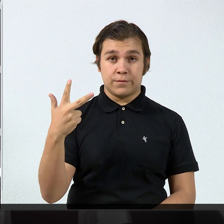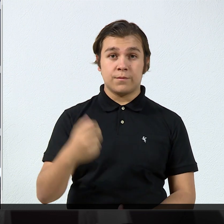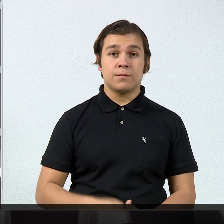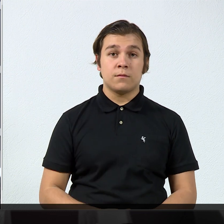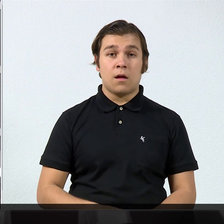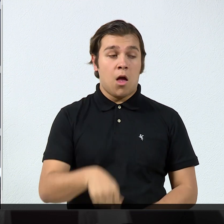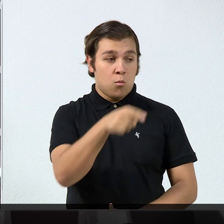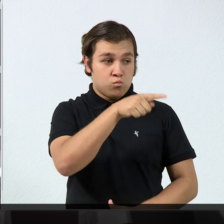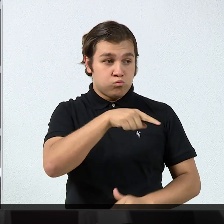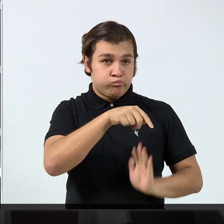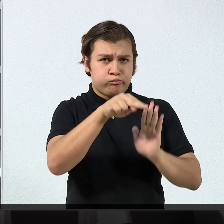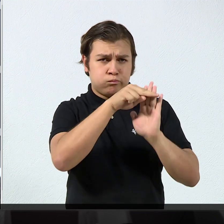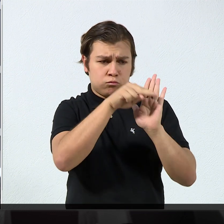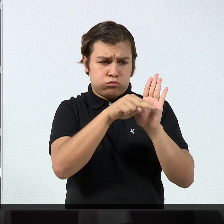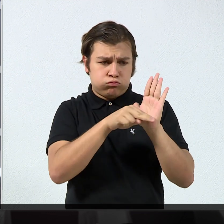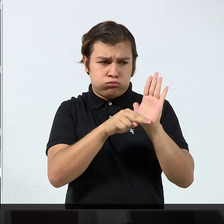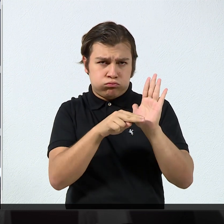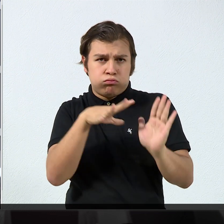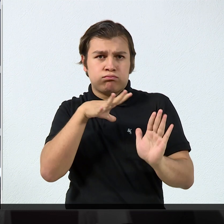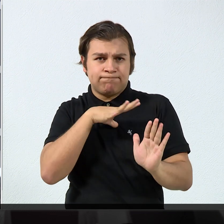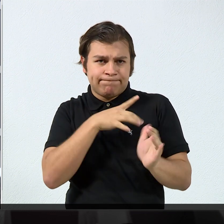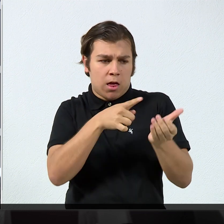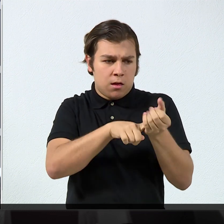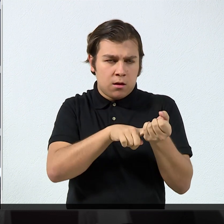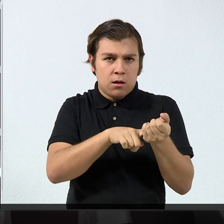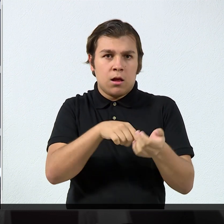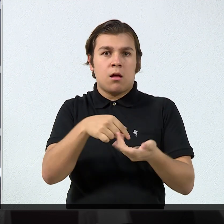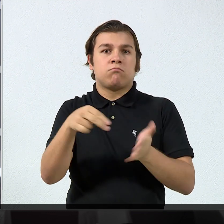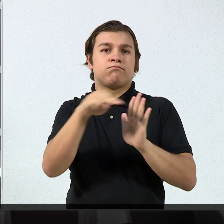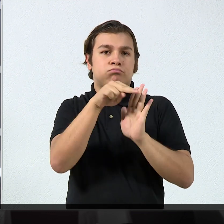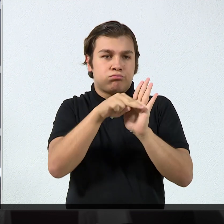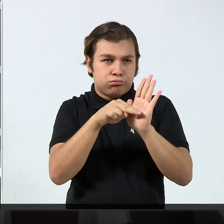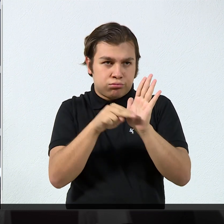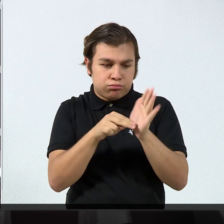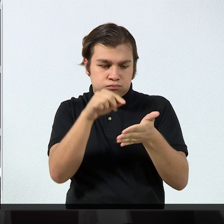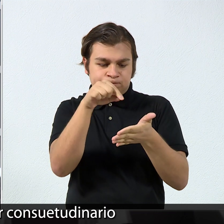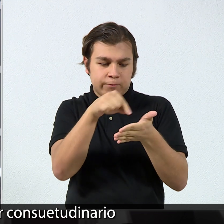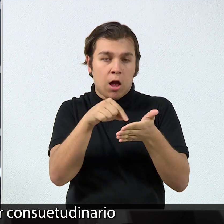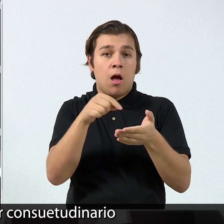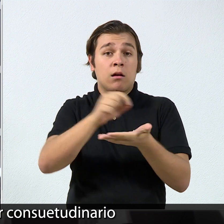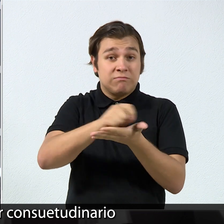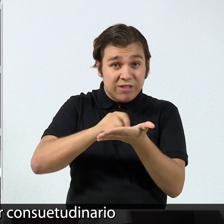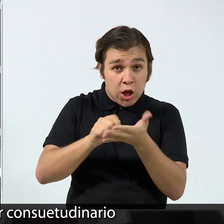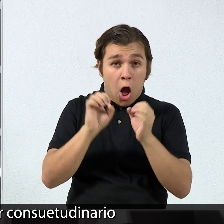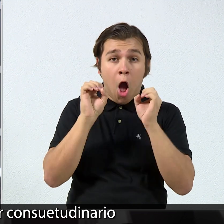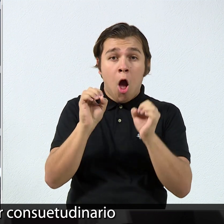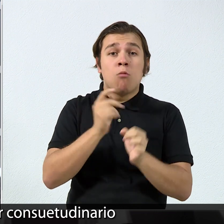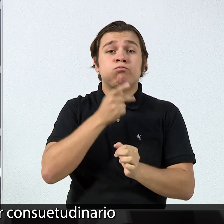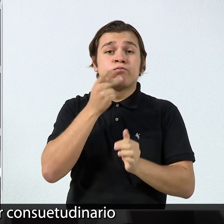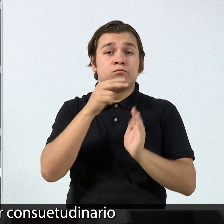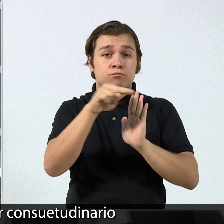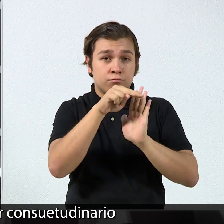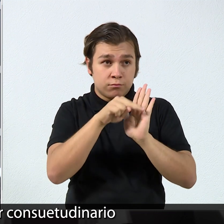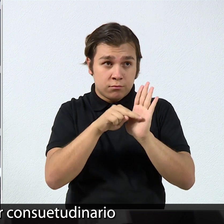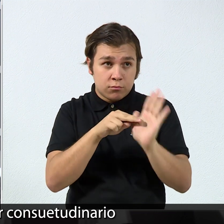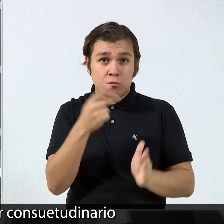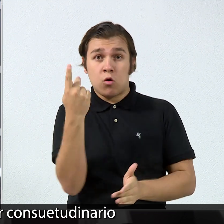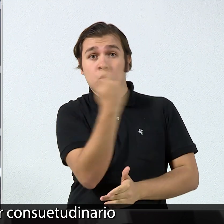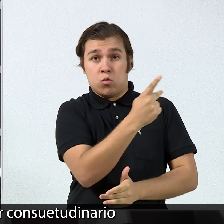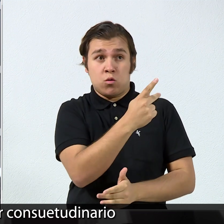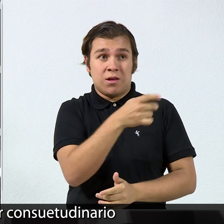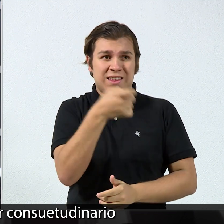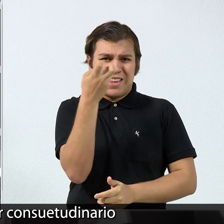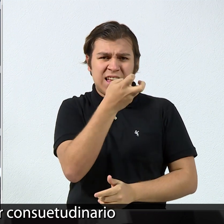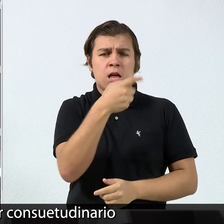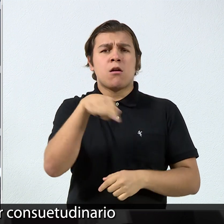28º. Sistemas normativos internos. Conjunto de normas jurídicas, escritas u orales de carácter consuetudinario que